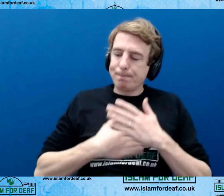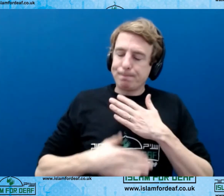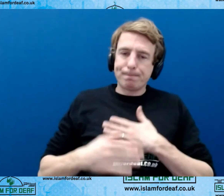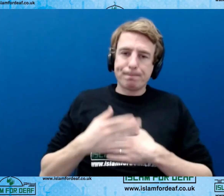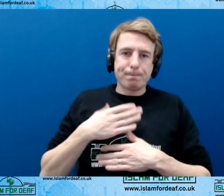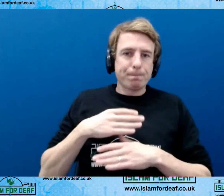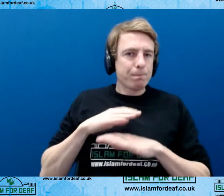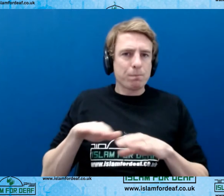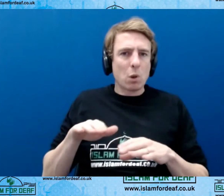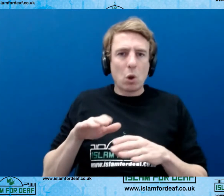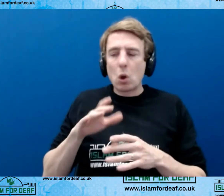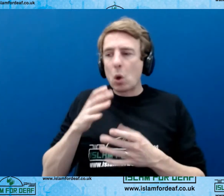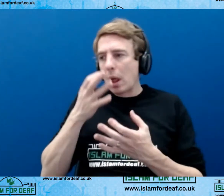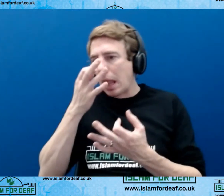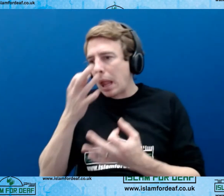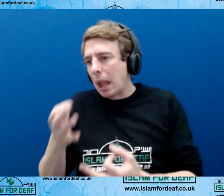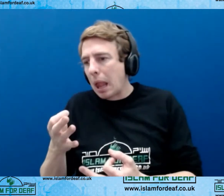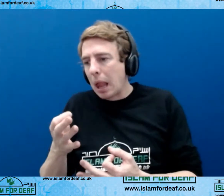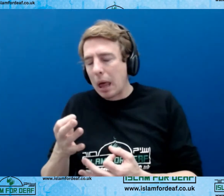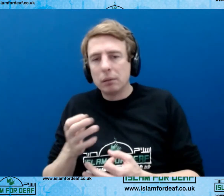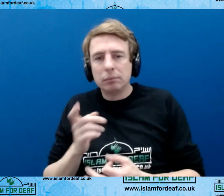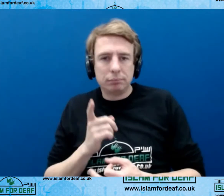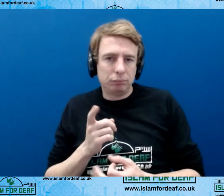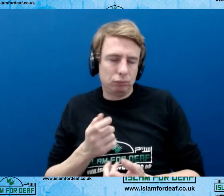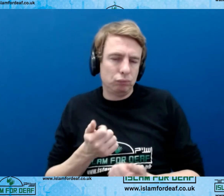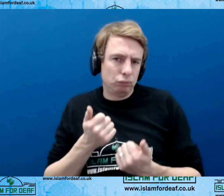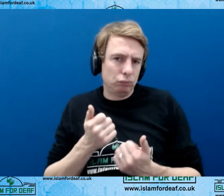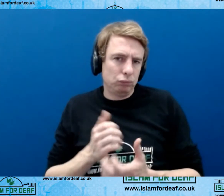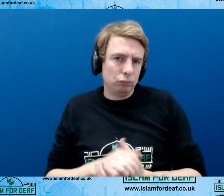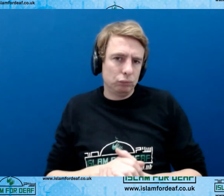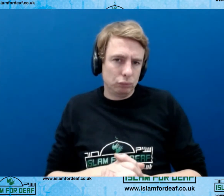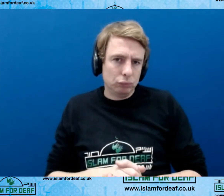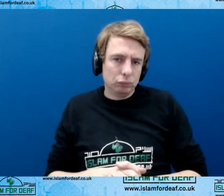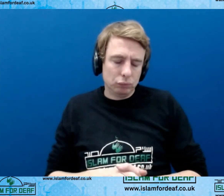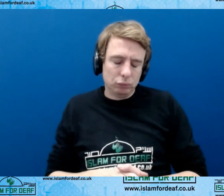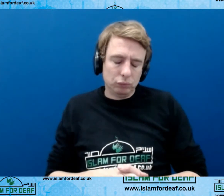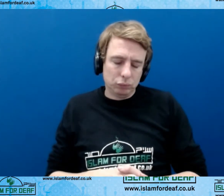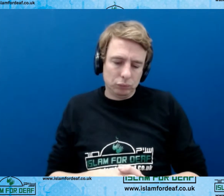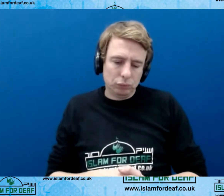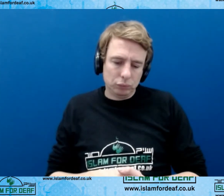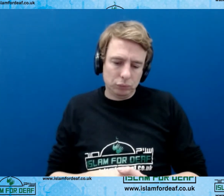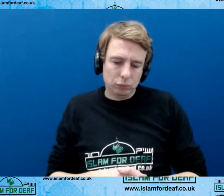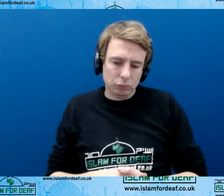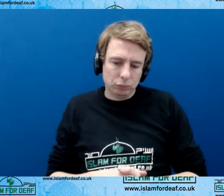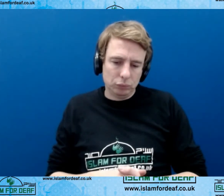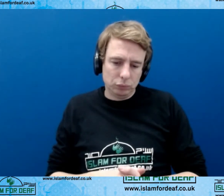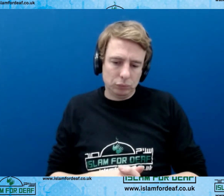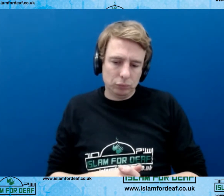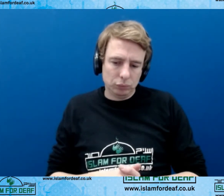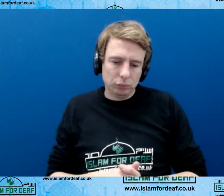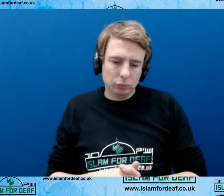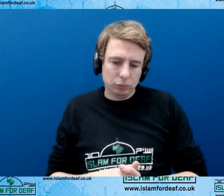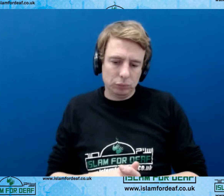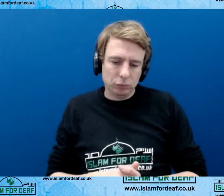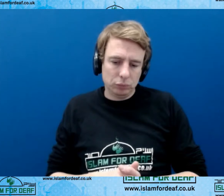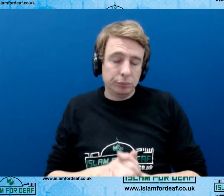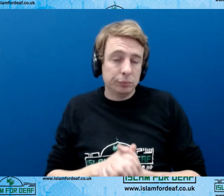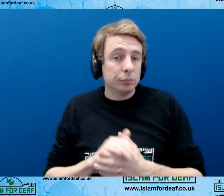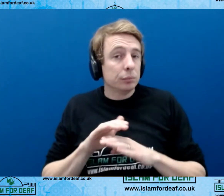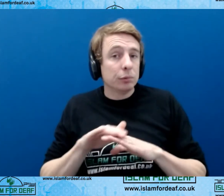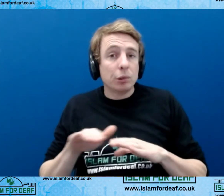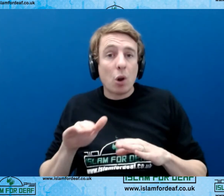such things. ولا يزني ولا يأكل الخنزير. And they do not commit fornication, nor do they eat